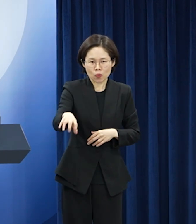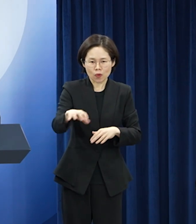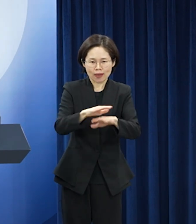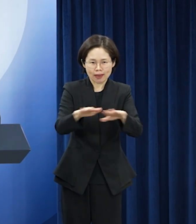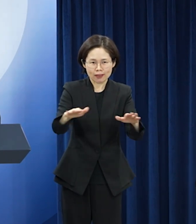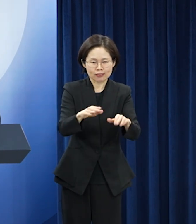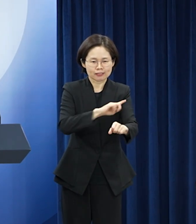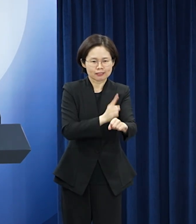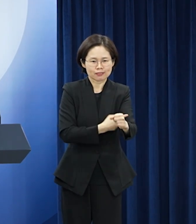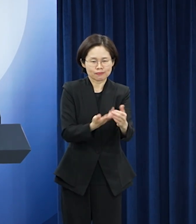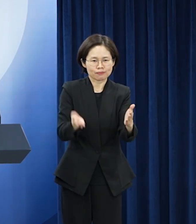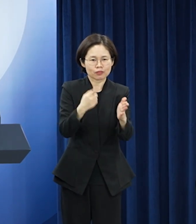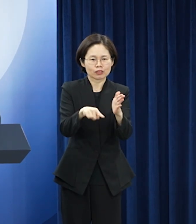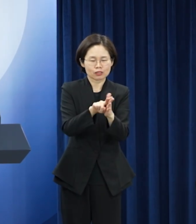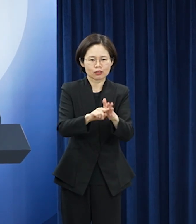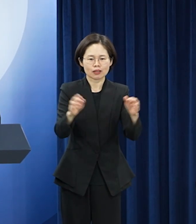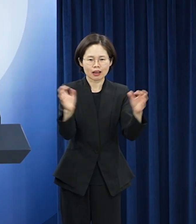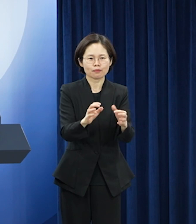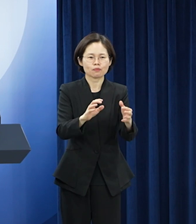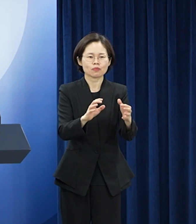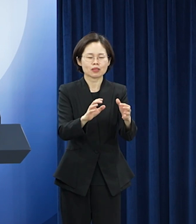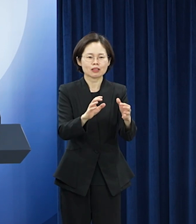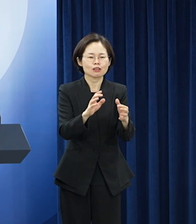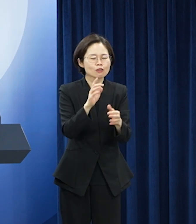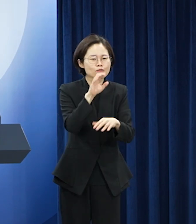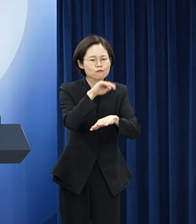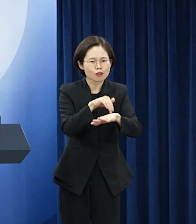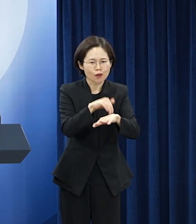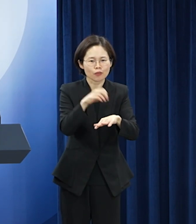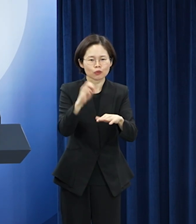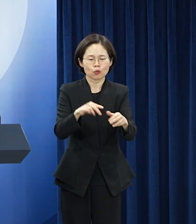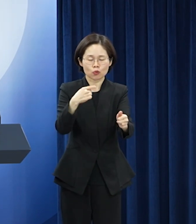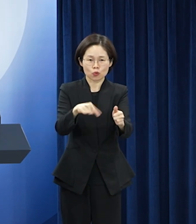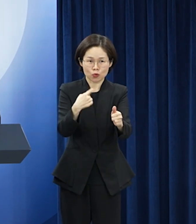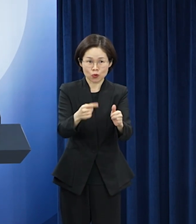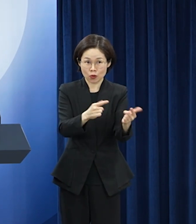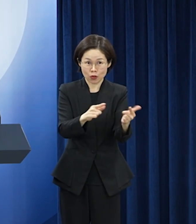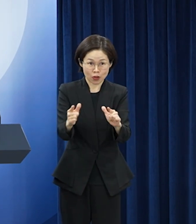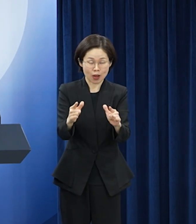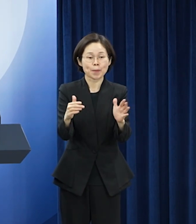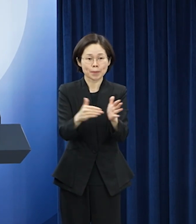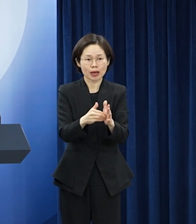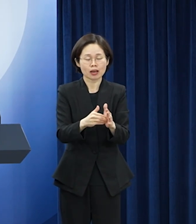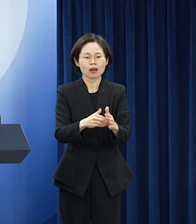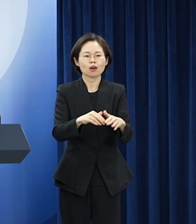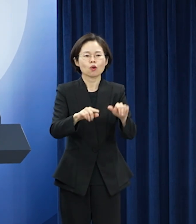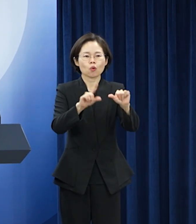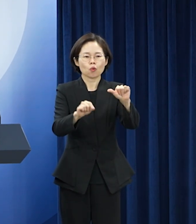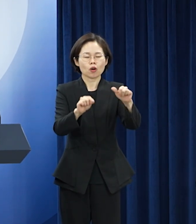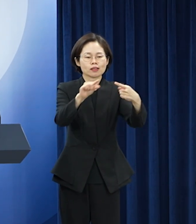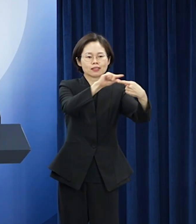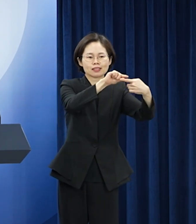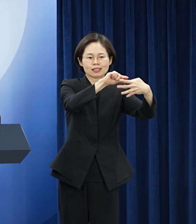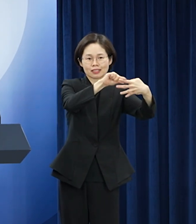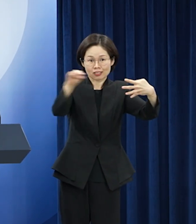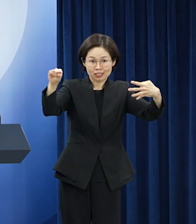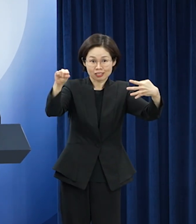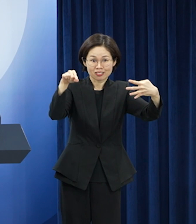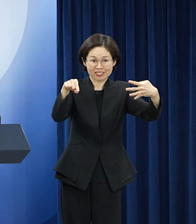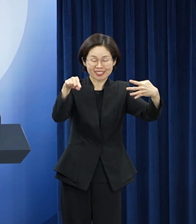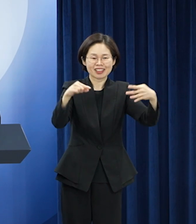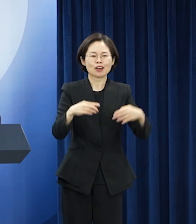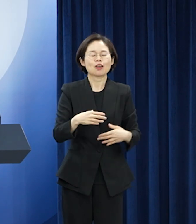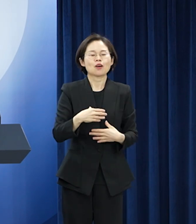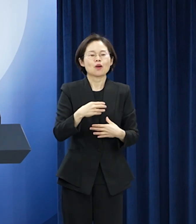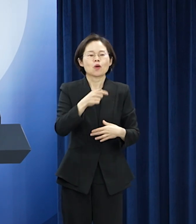합동 모의 훈련, 간담회, 교육 등을 실시하였고 5월 첫째 주에는 홍수 안전 주간을 올해